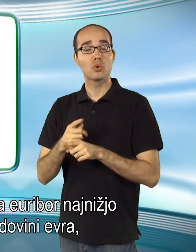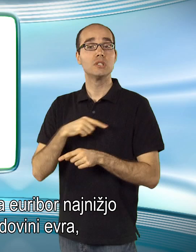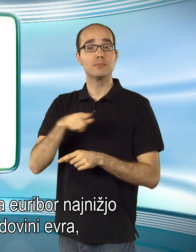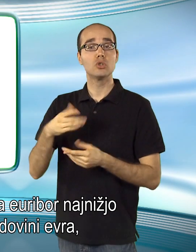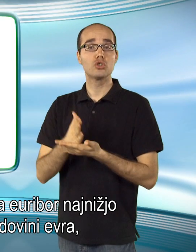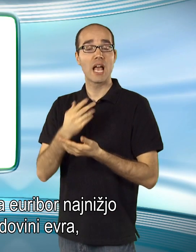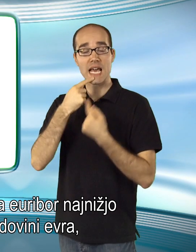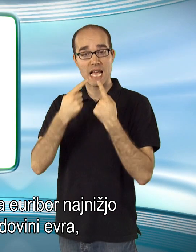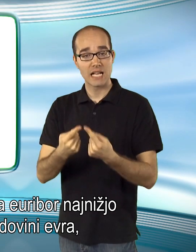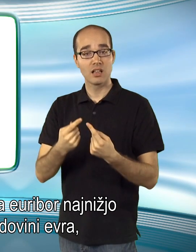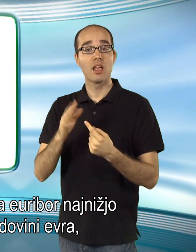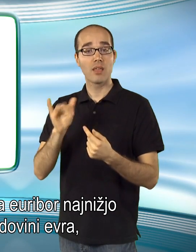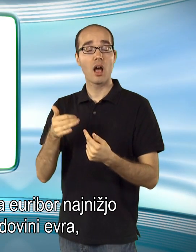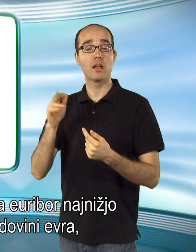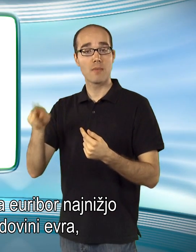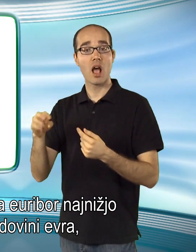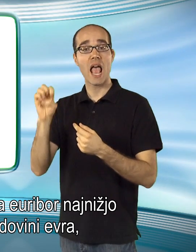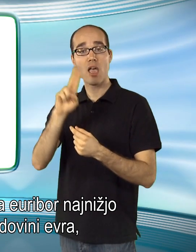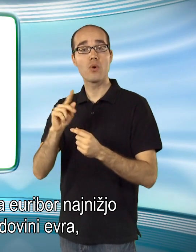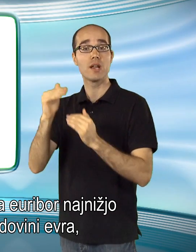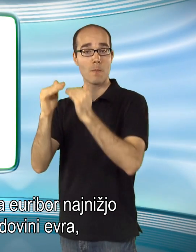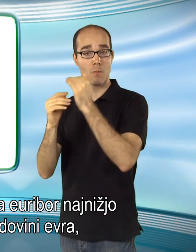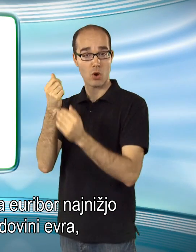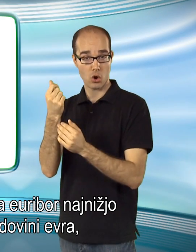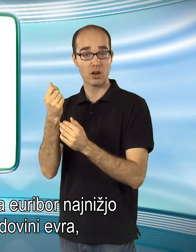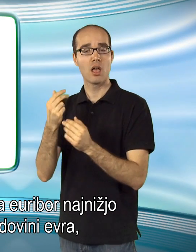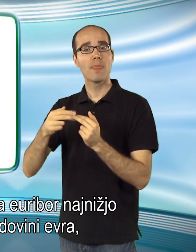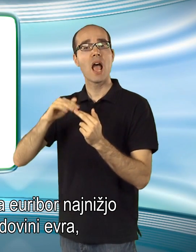Kot smo že rekli, ima Euribor najnižjo vrednost v zgodovini evra.